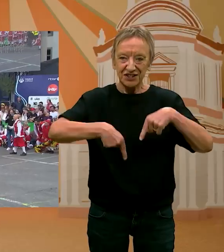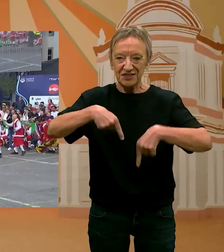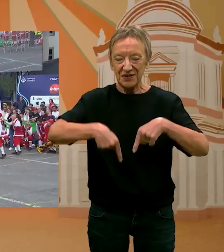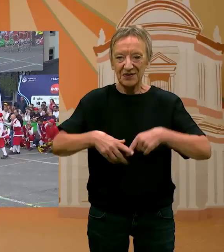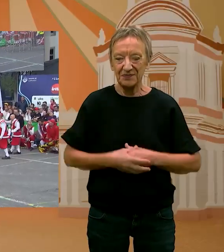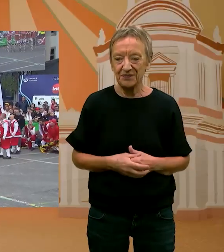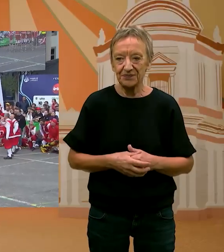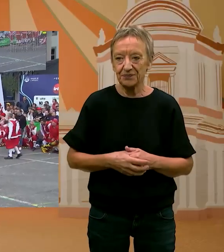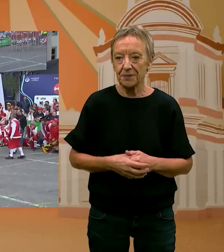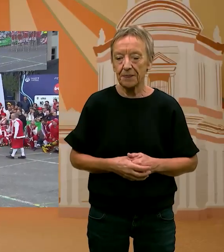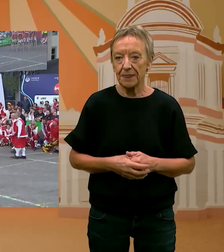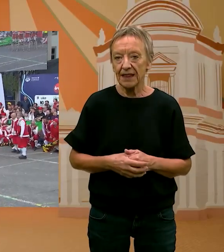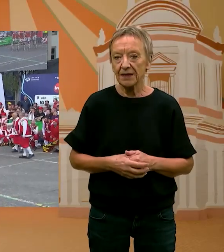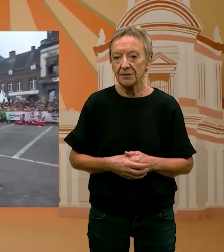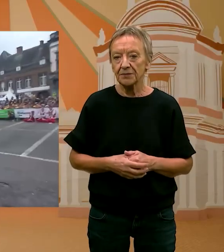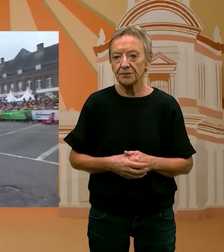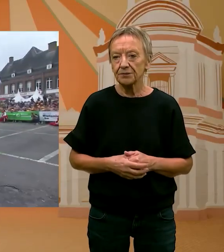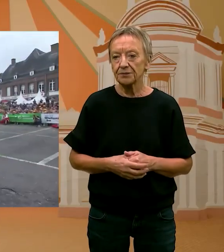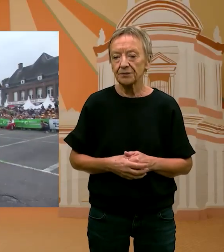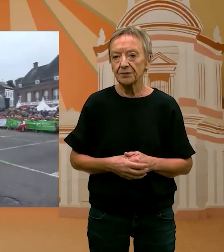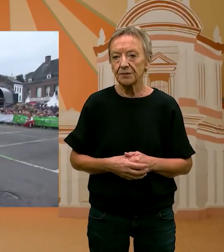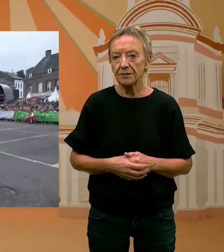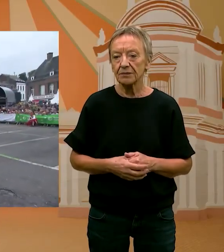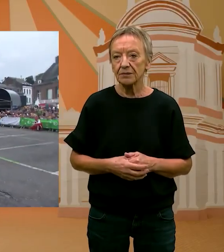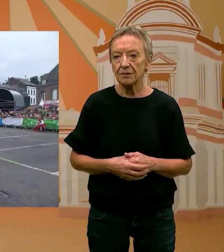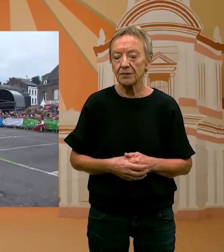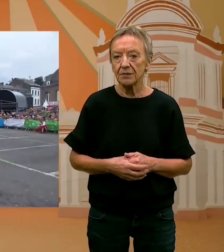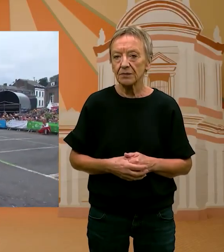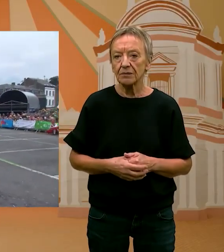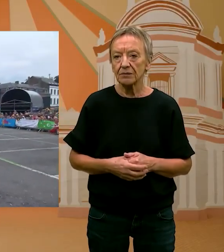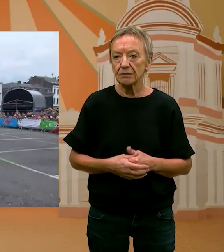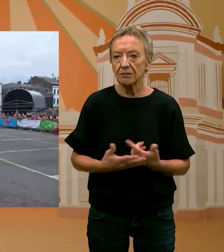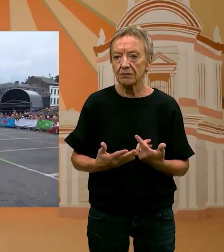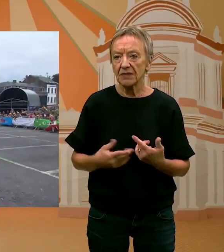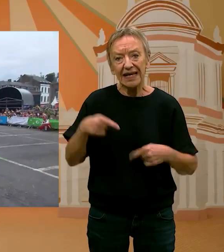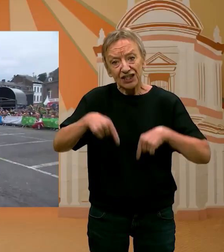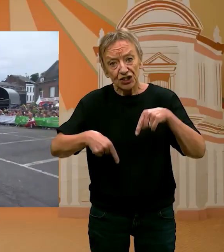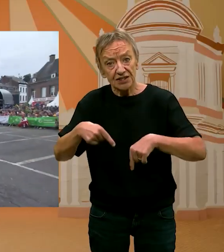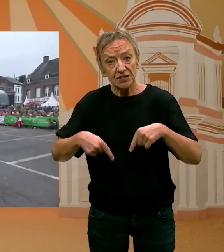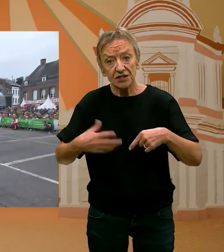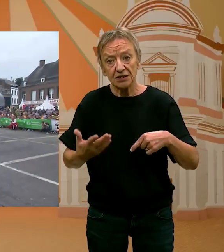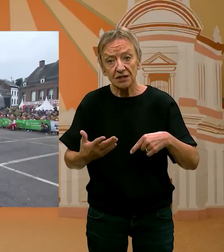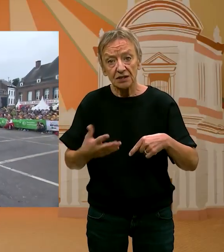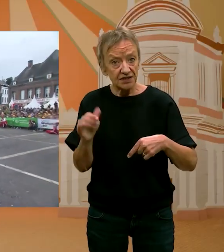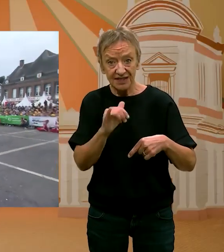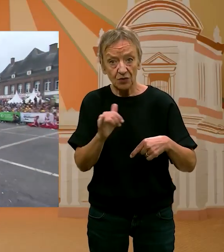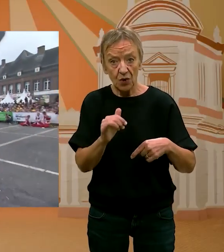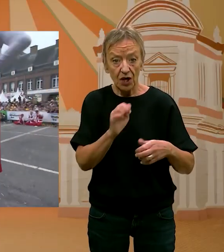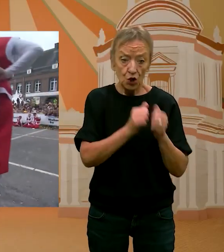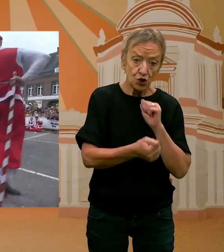Benjamin, notre spécialiste folklore, les échasseurs, c'est du folklore ou c'est du sport? C'est une tradition